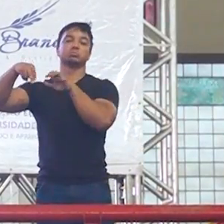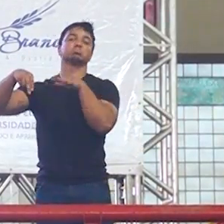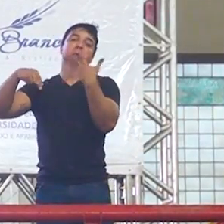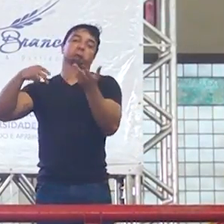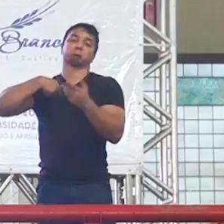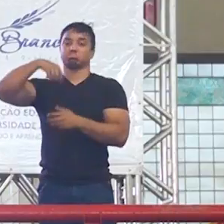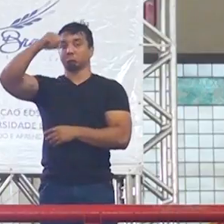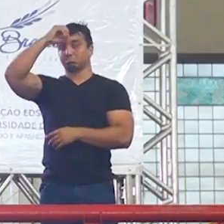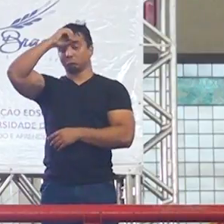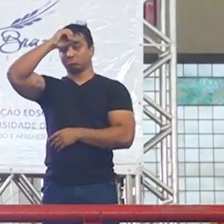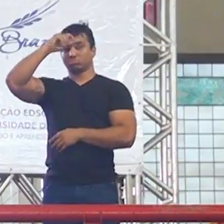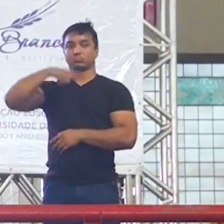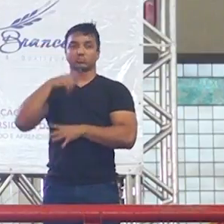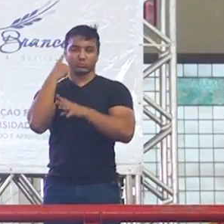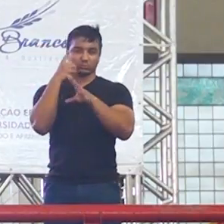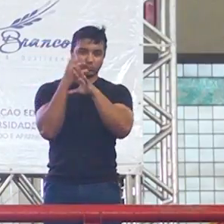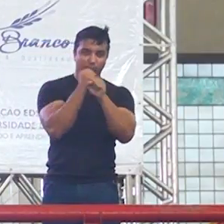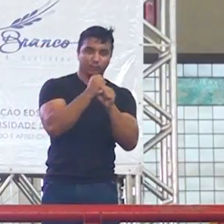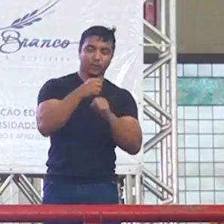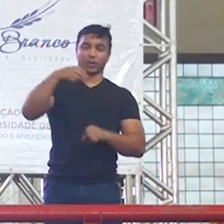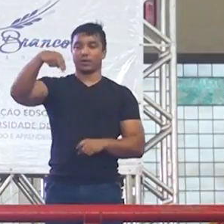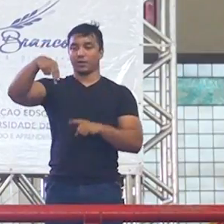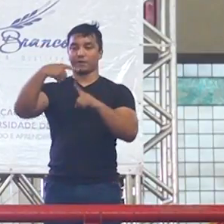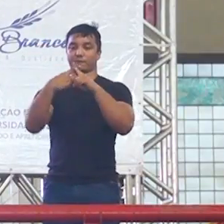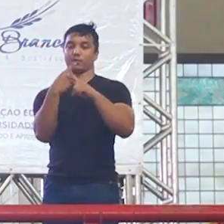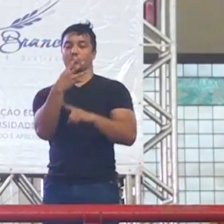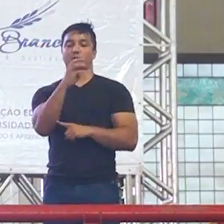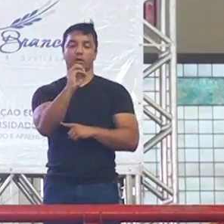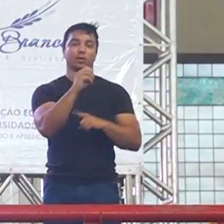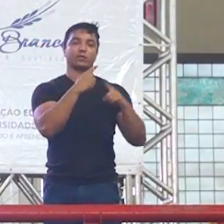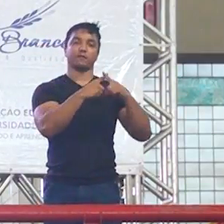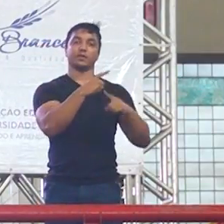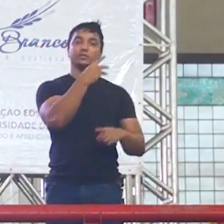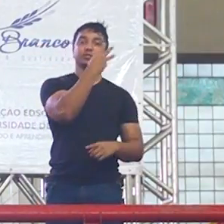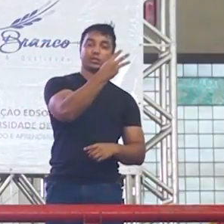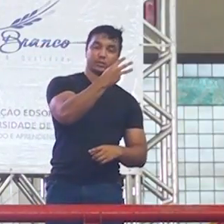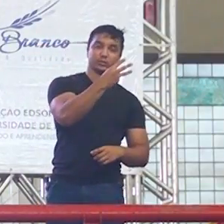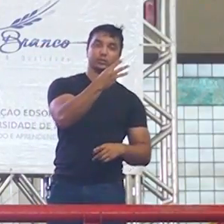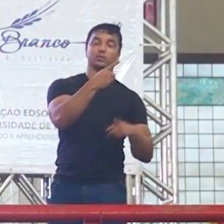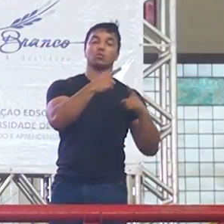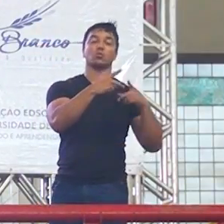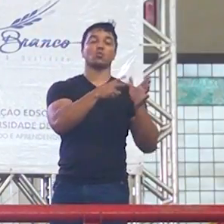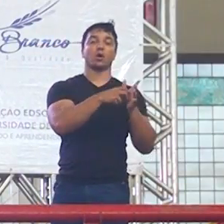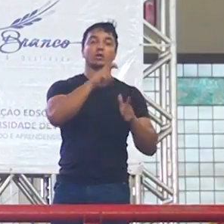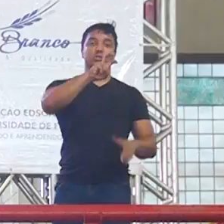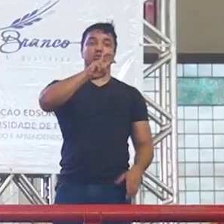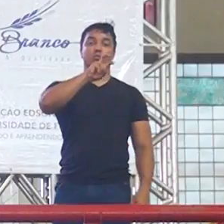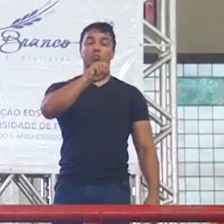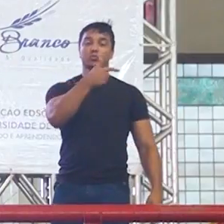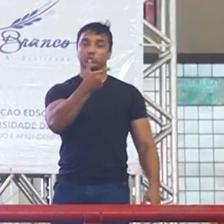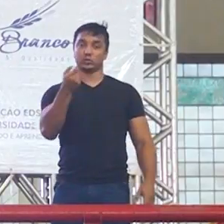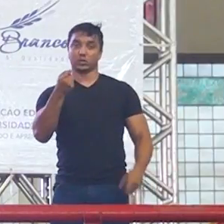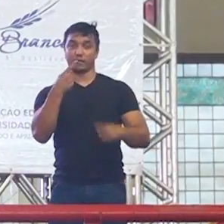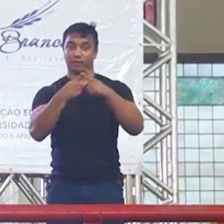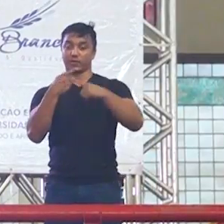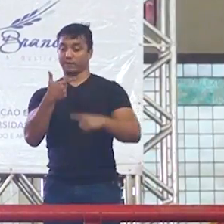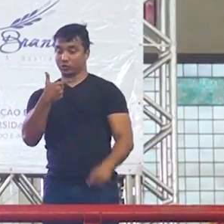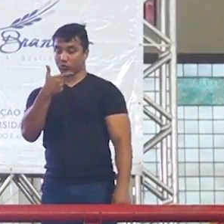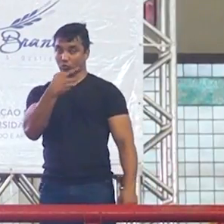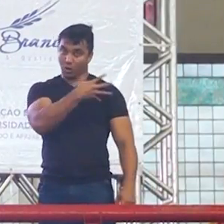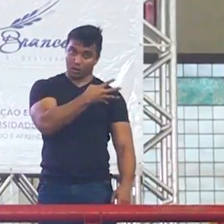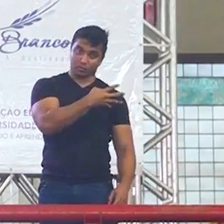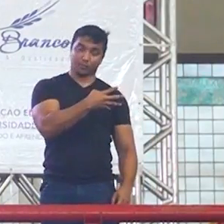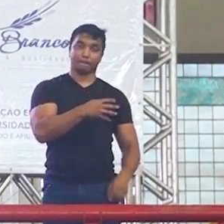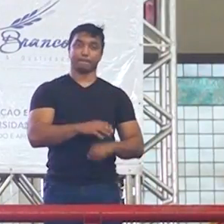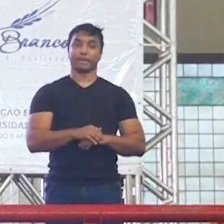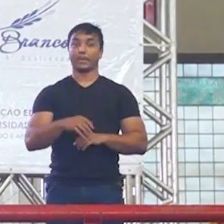sei. Fazendo os cálculos, N vezes 40 vezes 3 é igual a 5.200 vezes 24. O